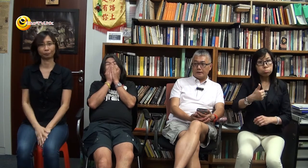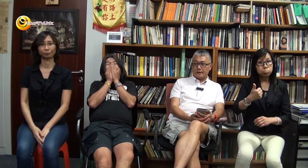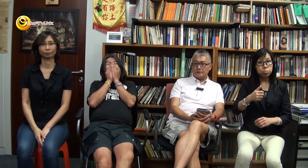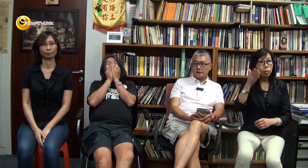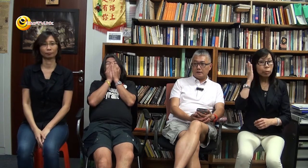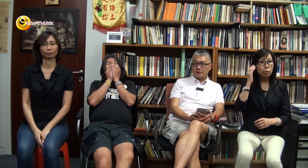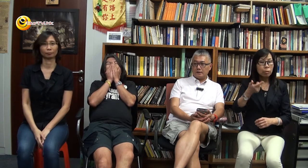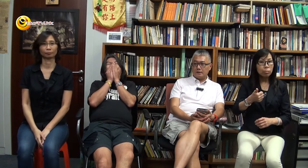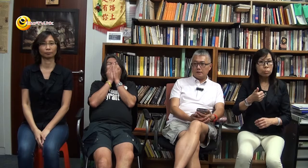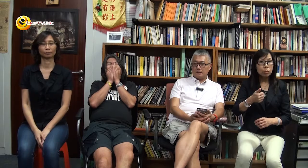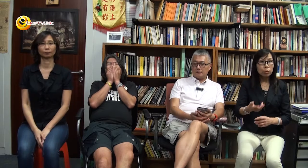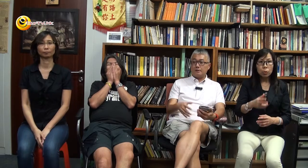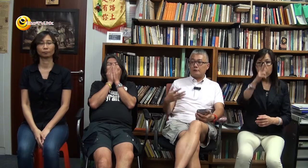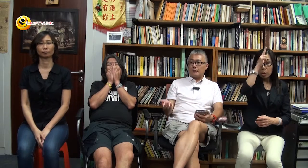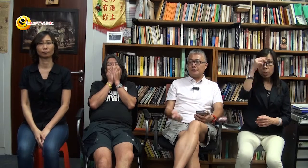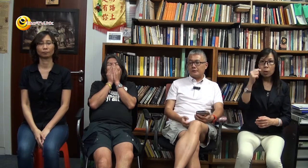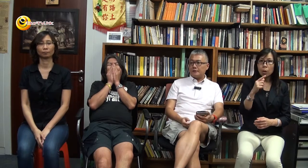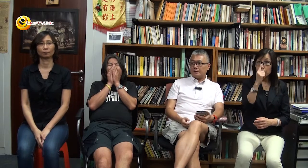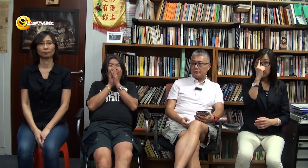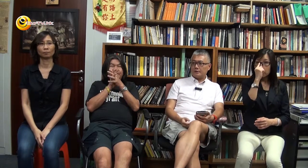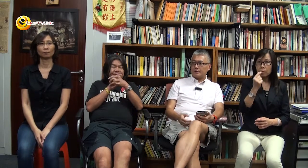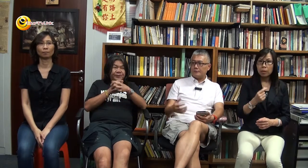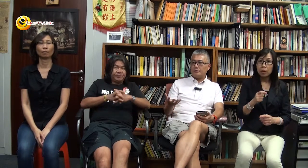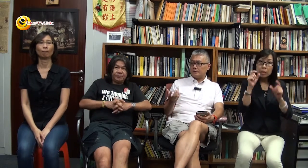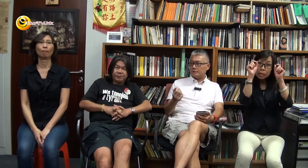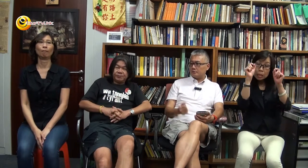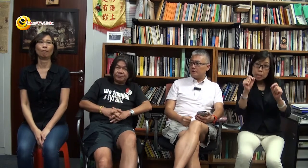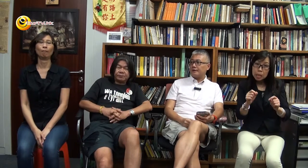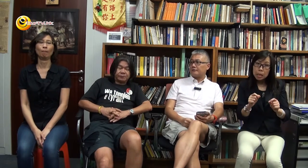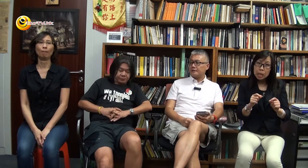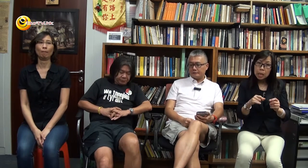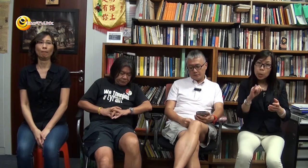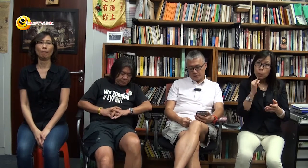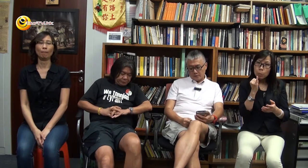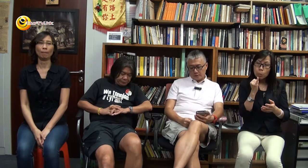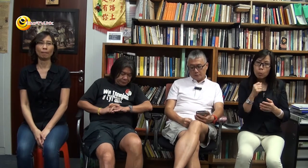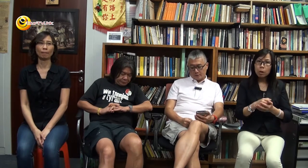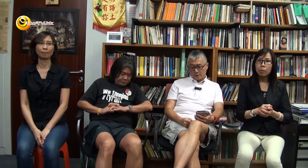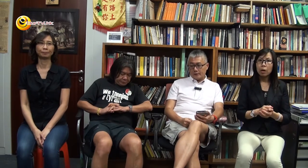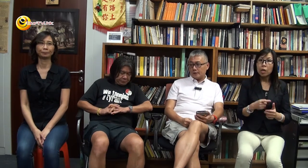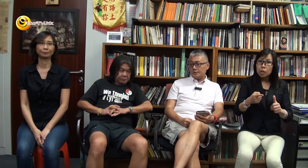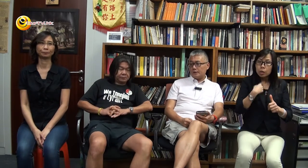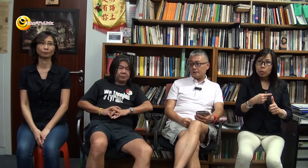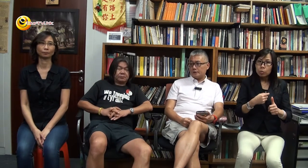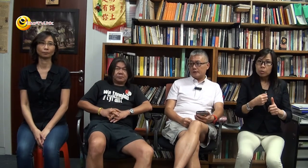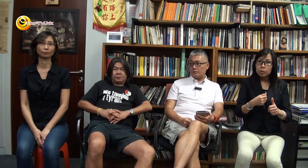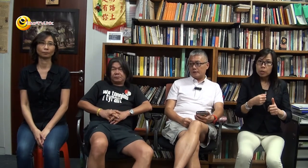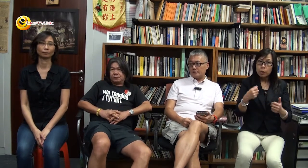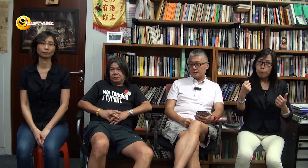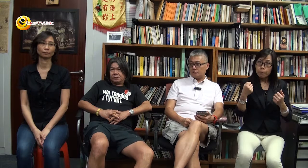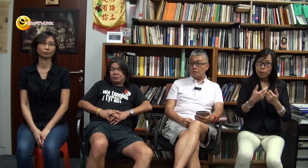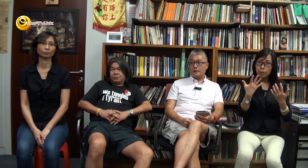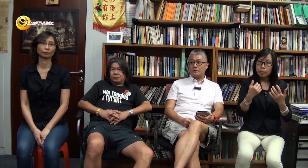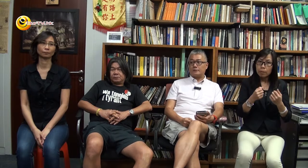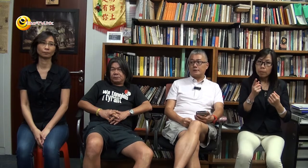振英不利嘅一啲資料啦，咁樣而因為咁樣而先發制人，咁我又可以咁講一樣嘢，就係話